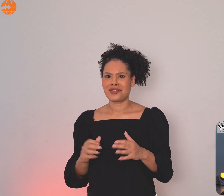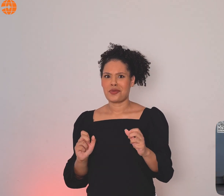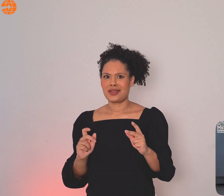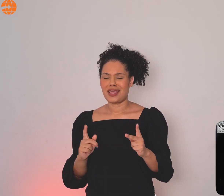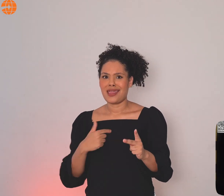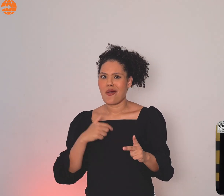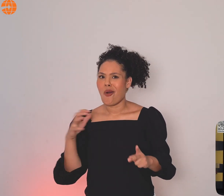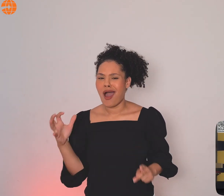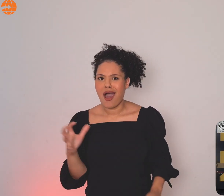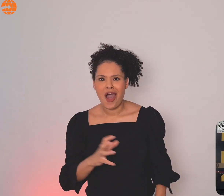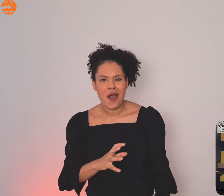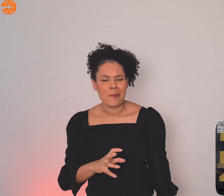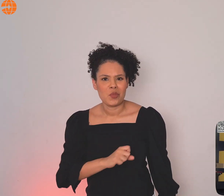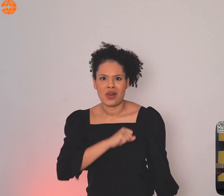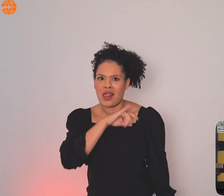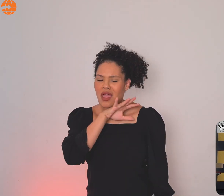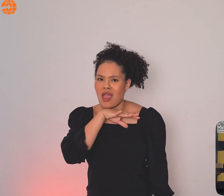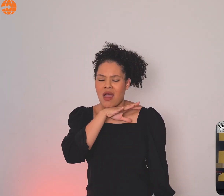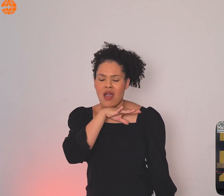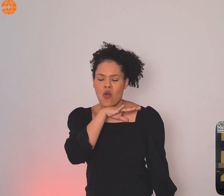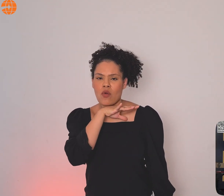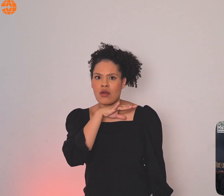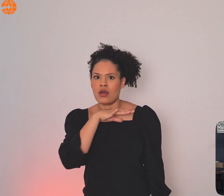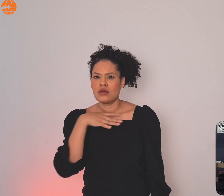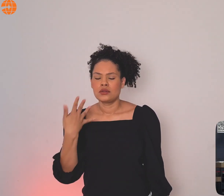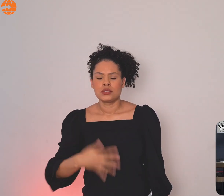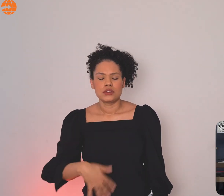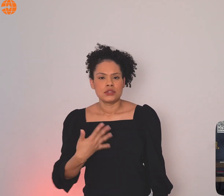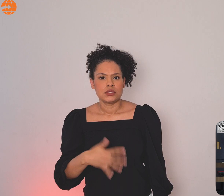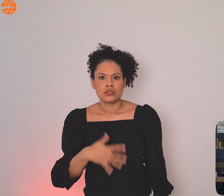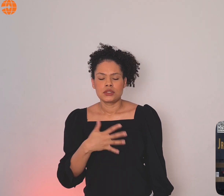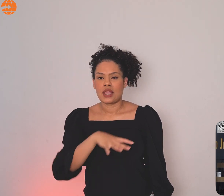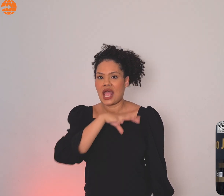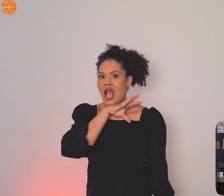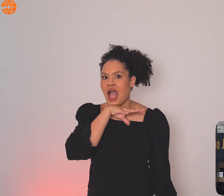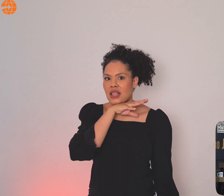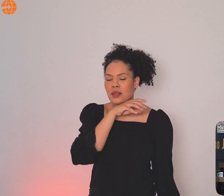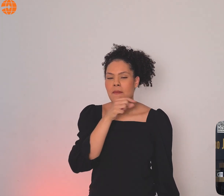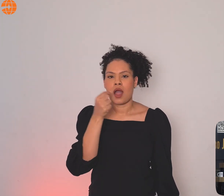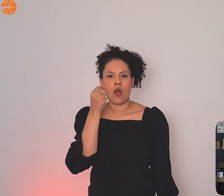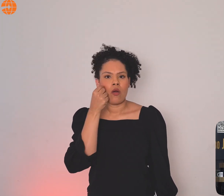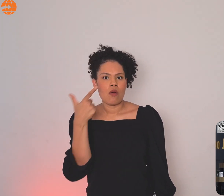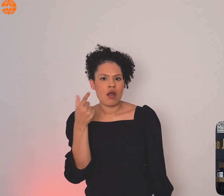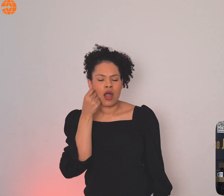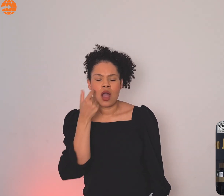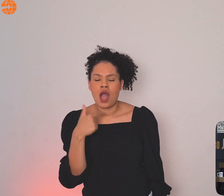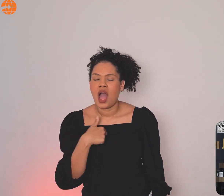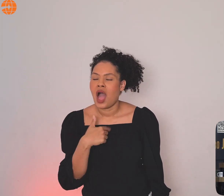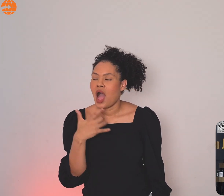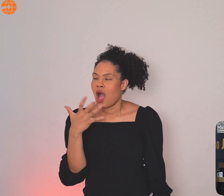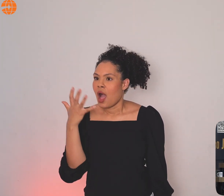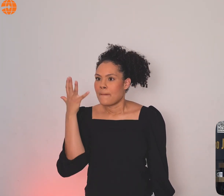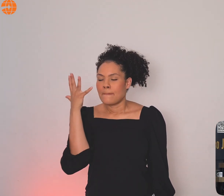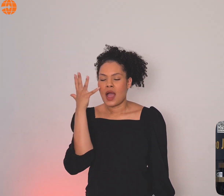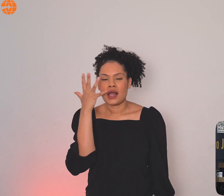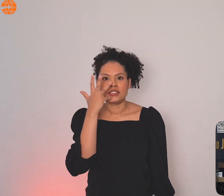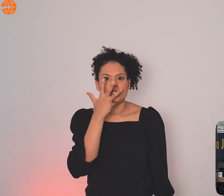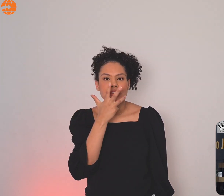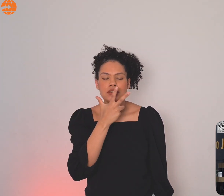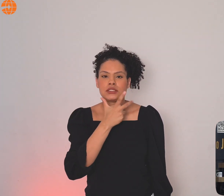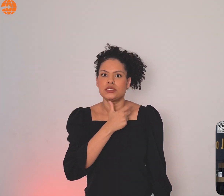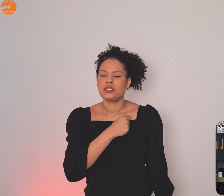fissurado em leão. Eu sou fissurado em felino. Eu acho a coisa mais linda do mundo, os